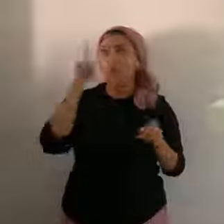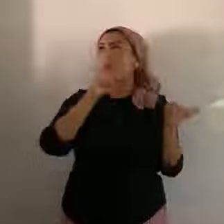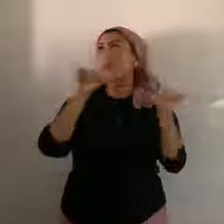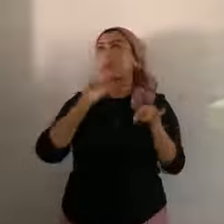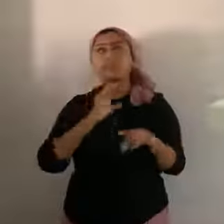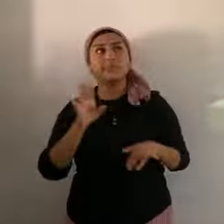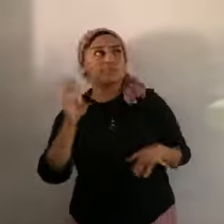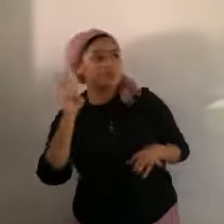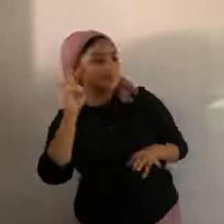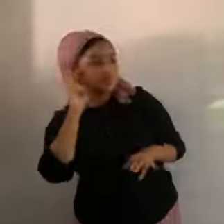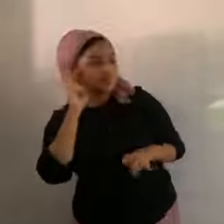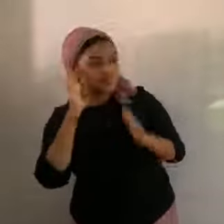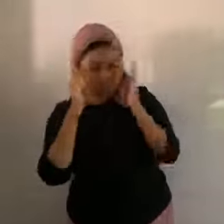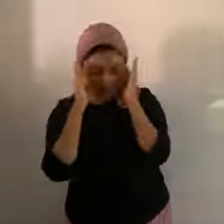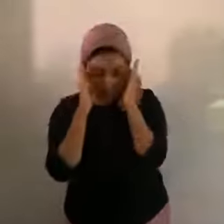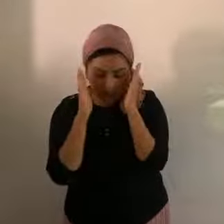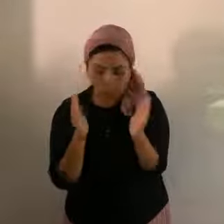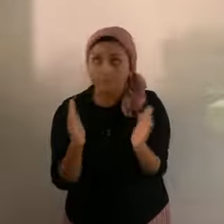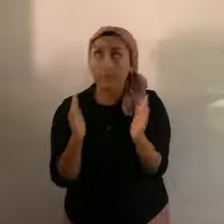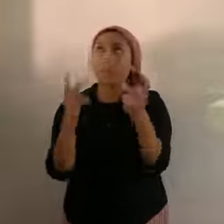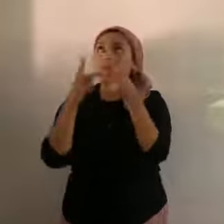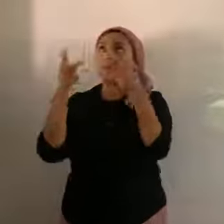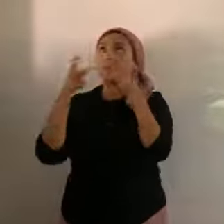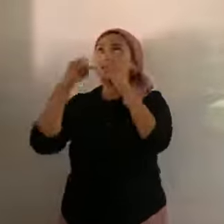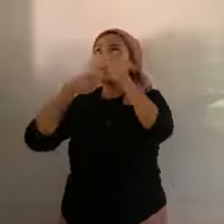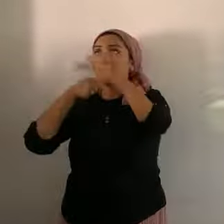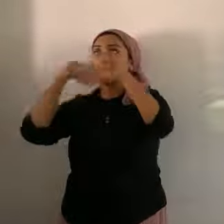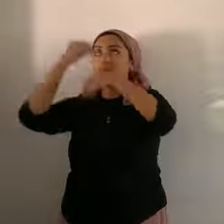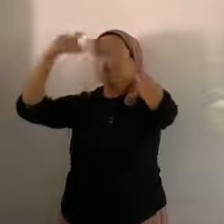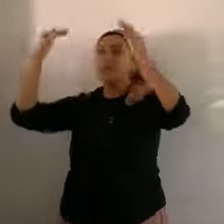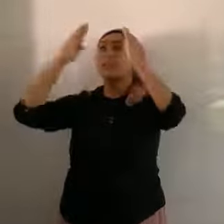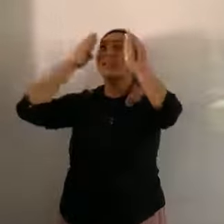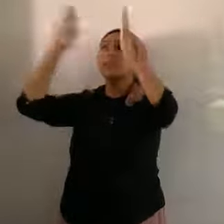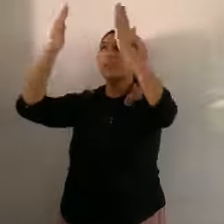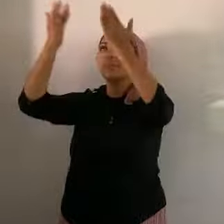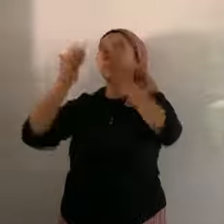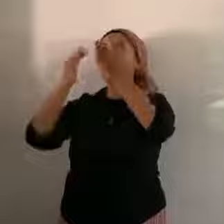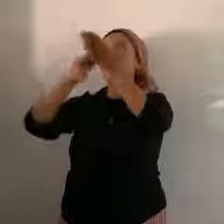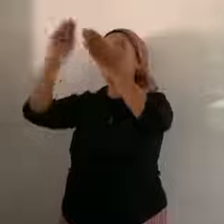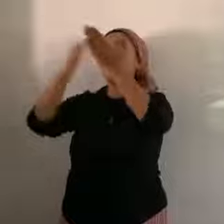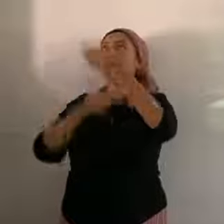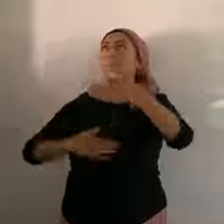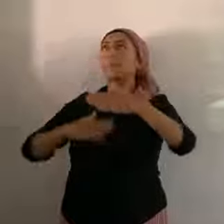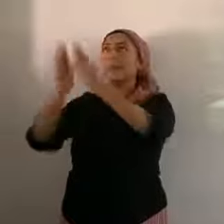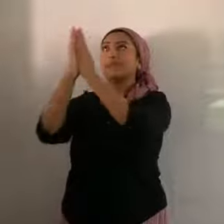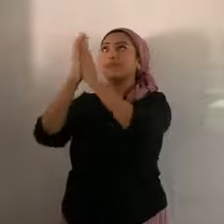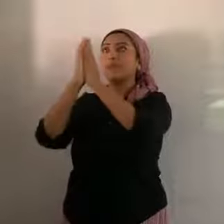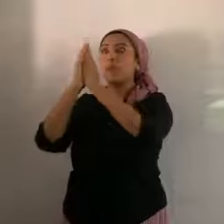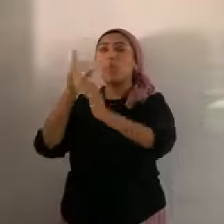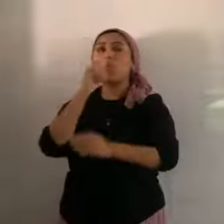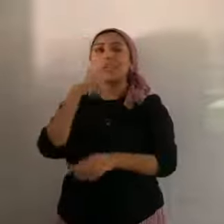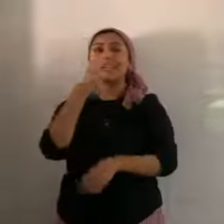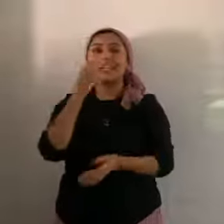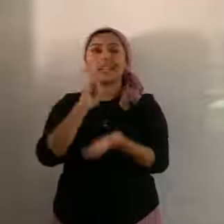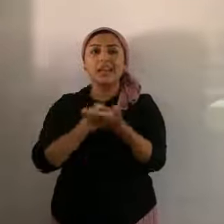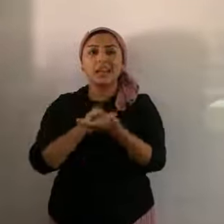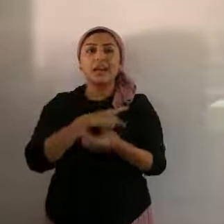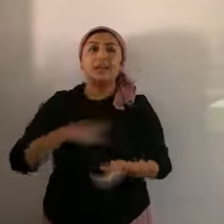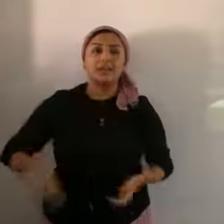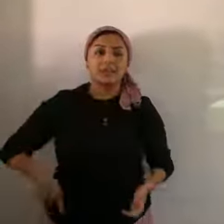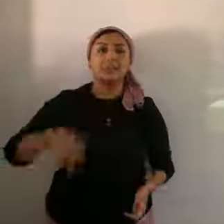lo oirás en lugar de tu morada en los cielos, escucha y perdona. ¿Quién dijo esta oración?